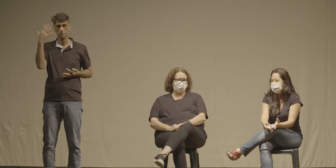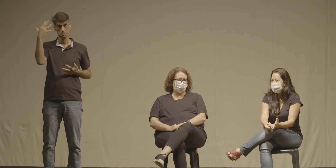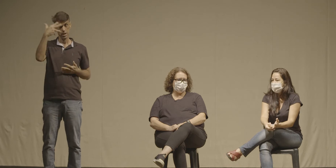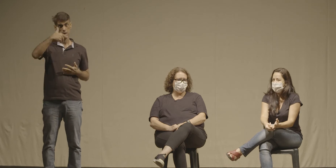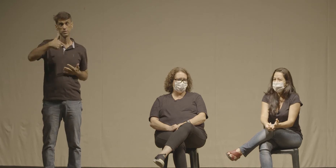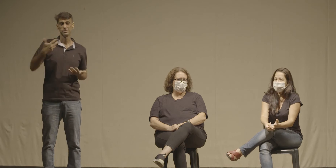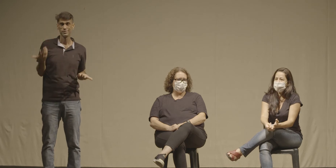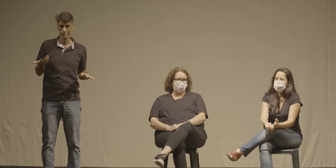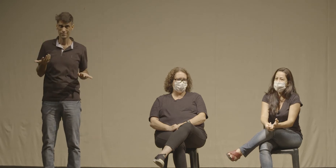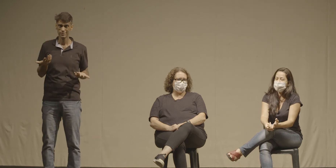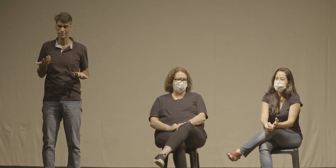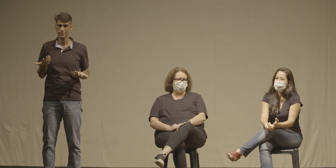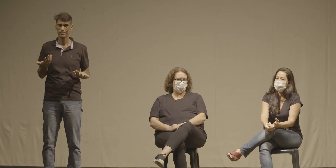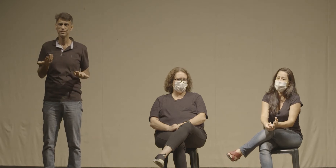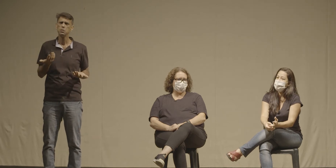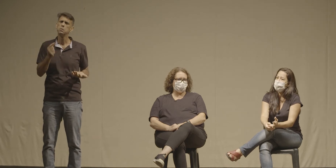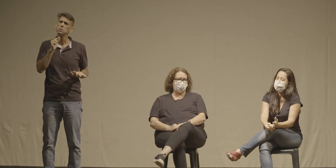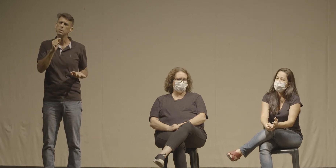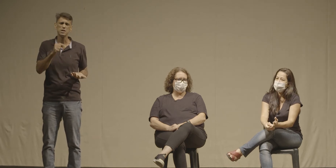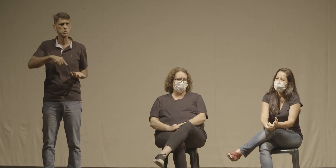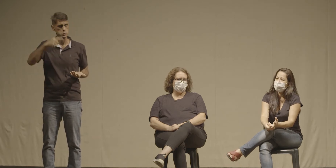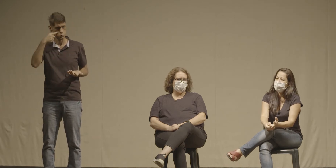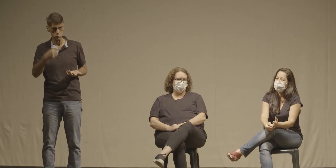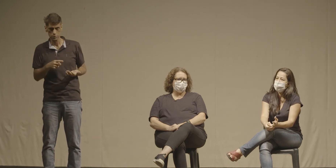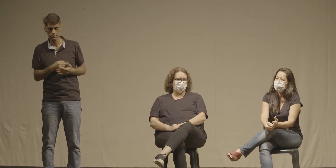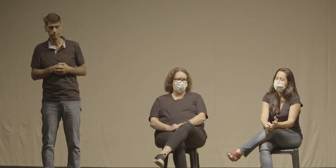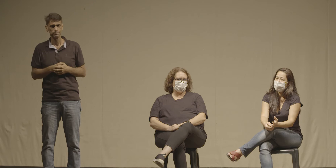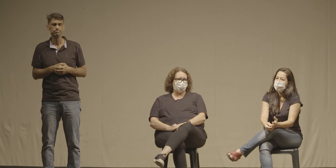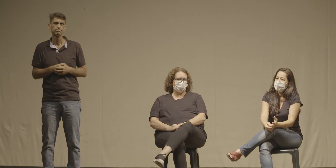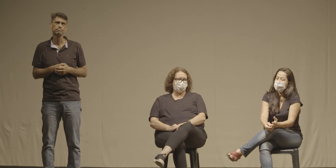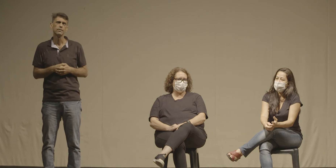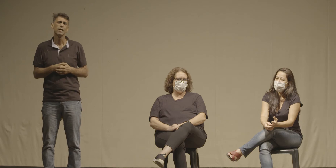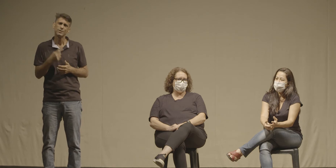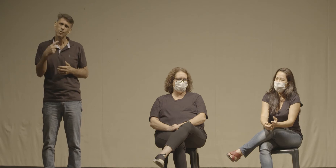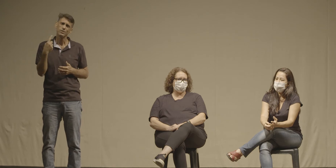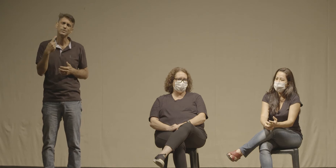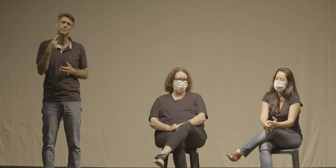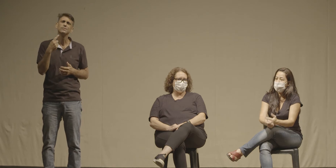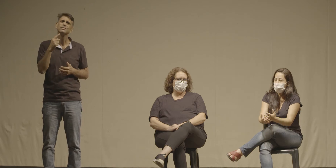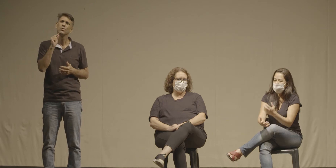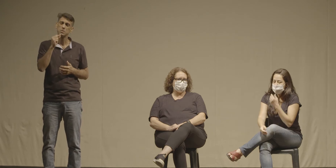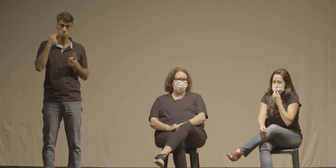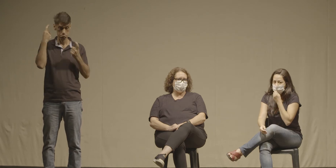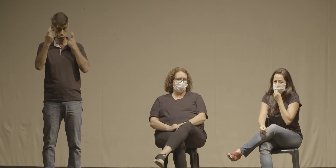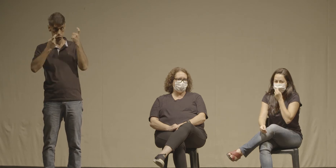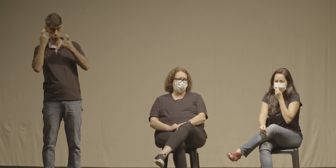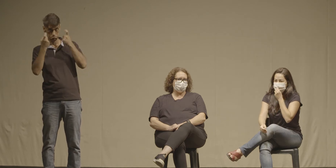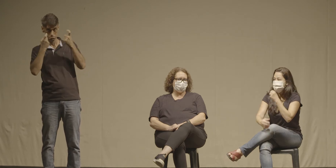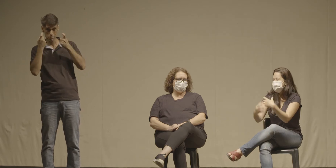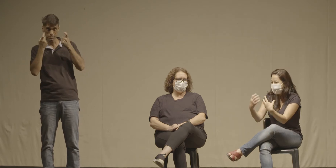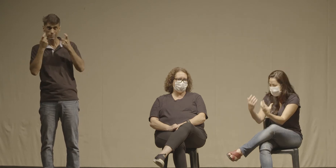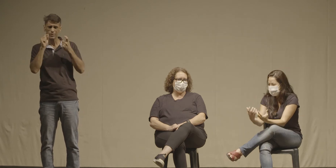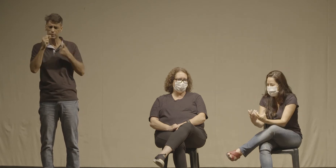beleza que eu não sei, assim, a nossa grande preocupação é